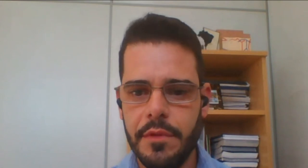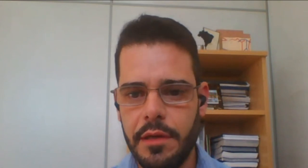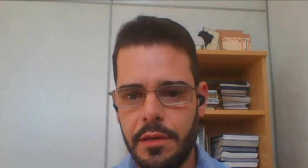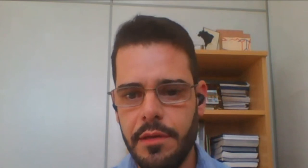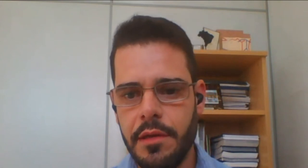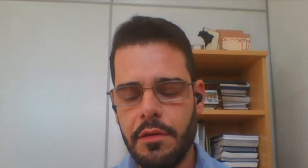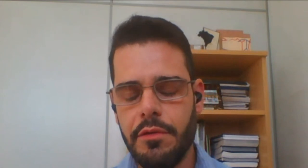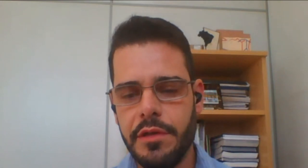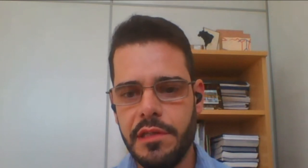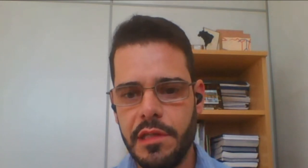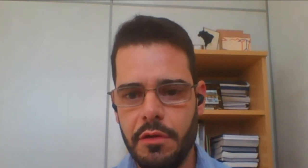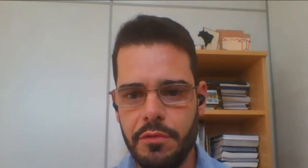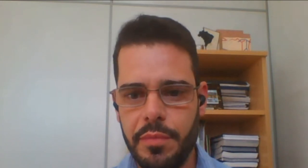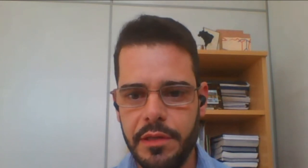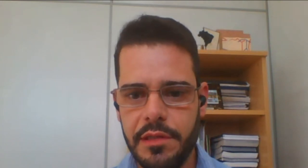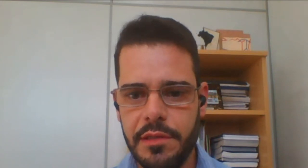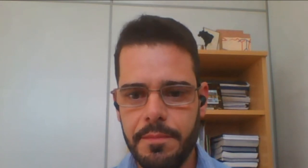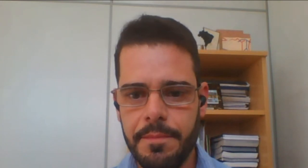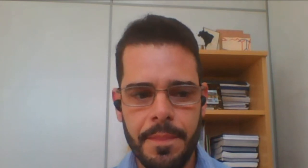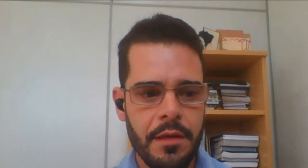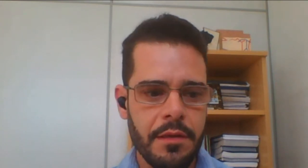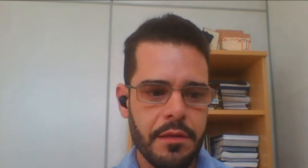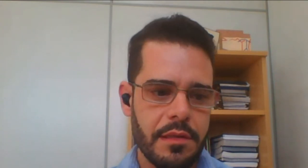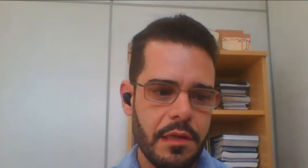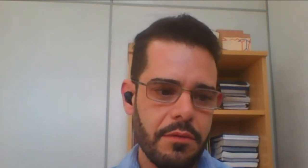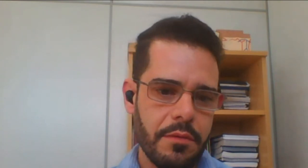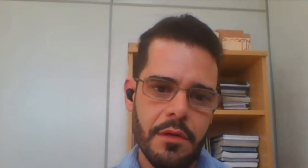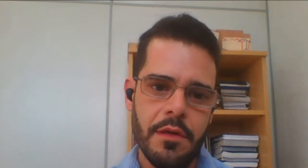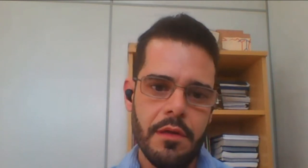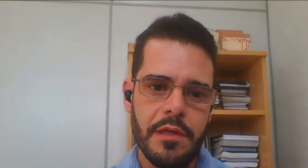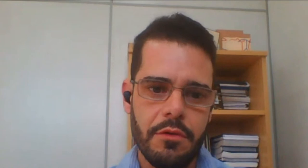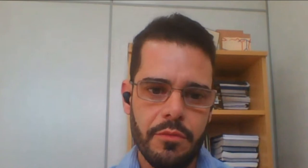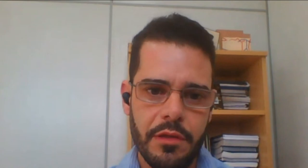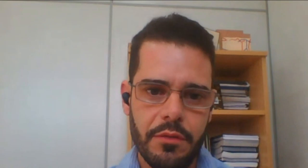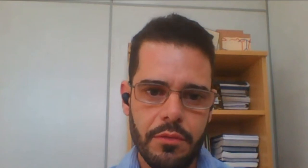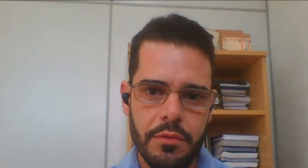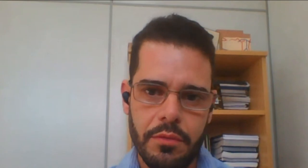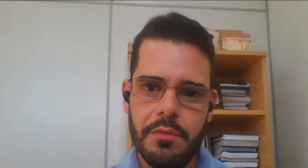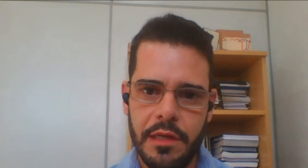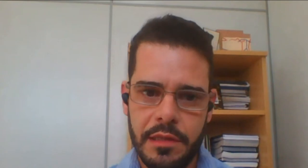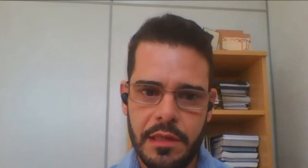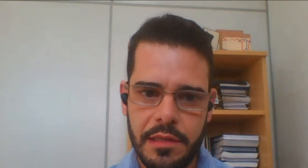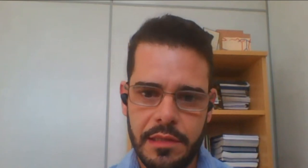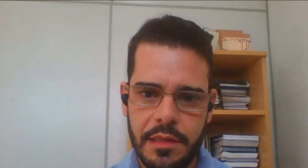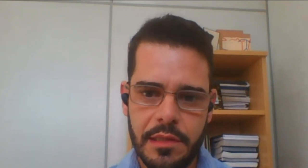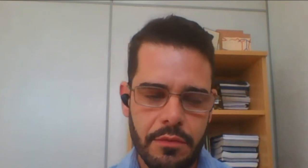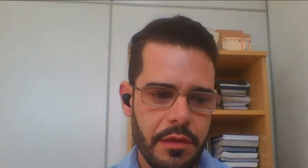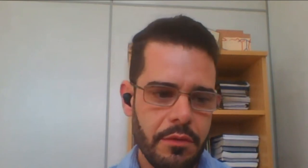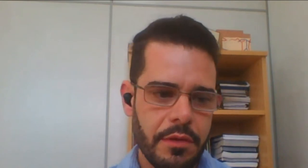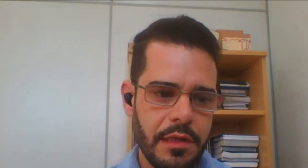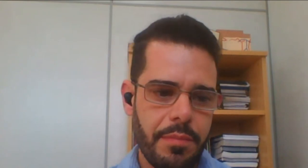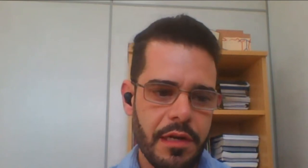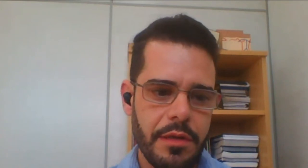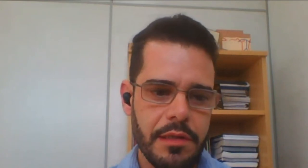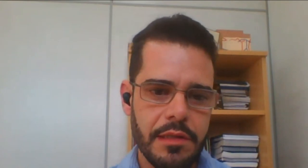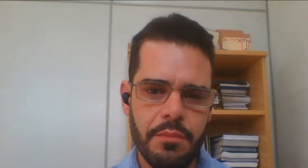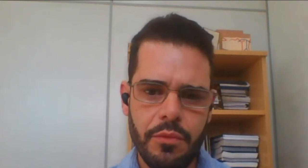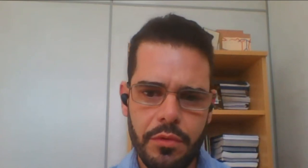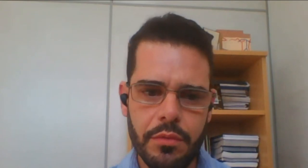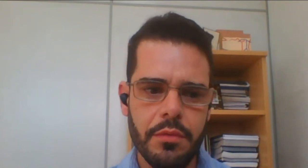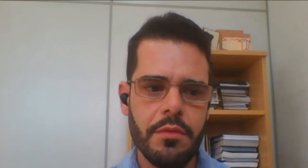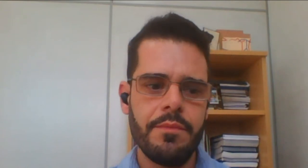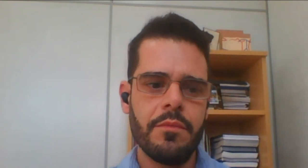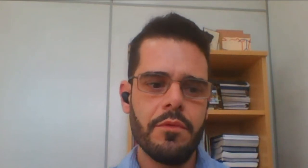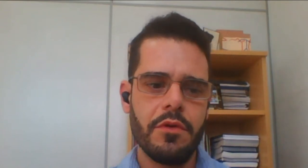pandemia da Covid-19 no país. Certo? Mas como nem tudo tem que ser tristeza, não é? Eu queria